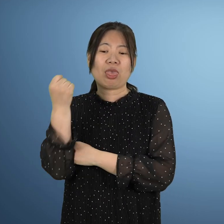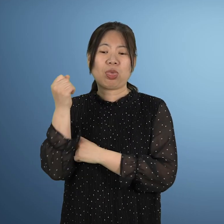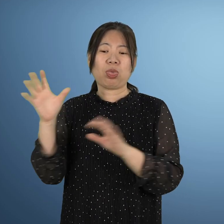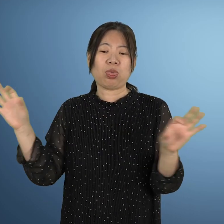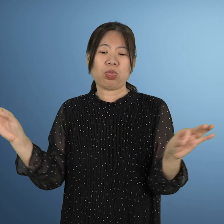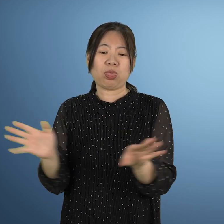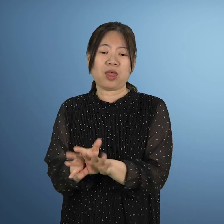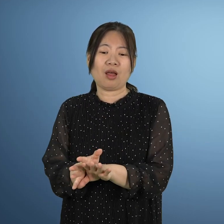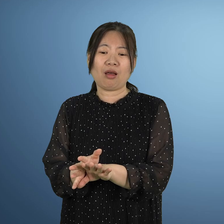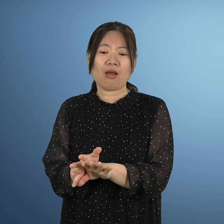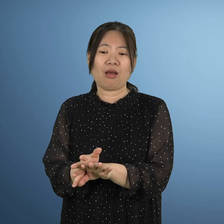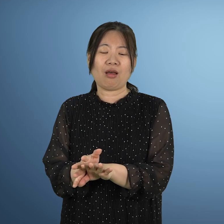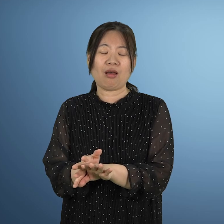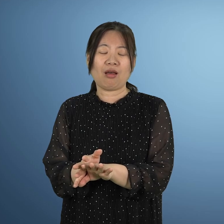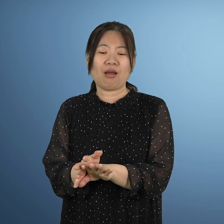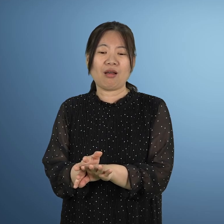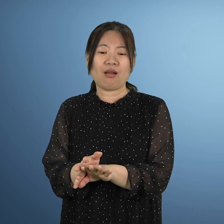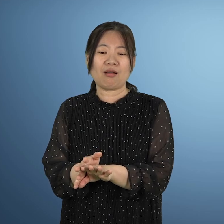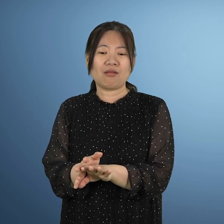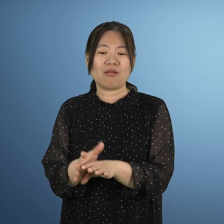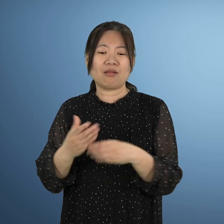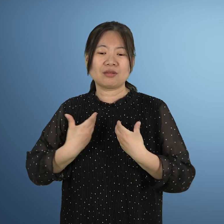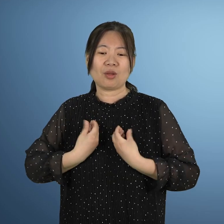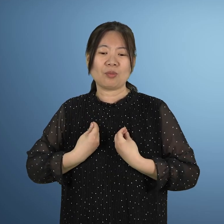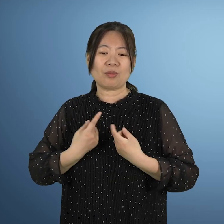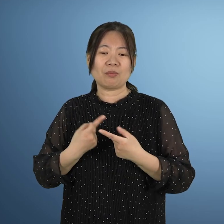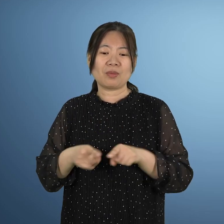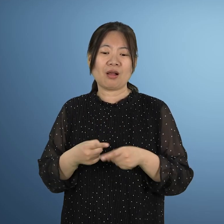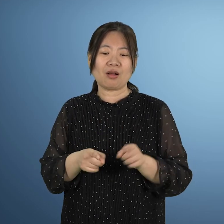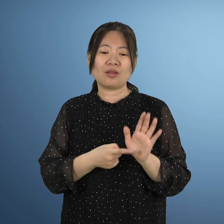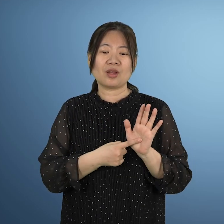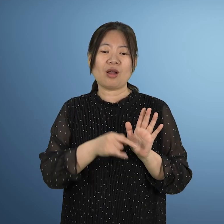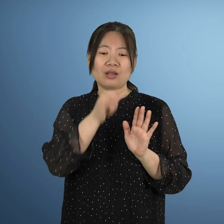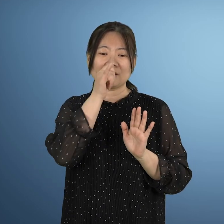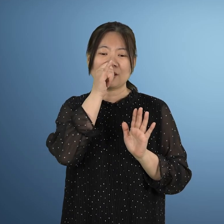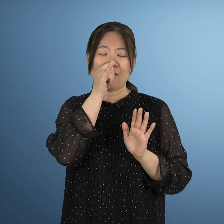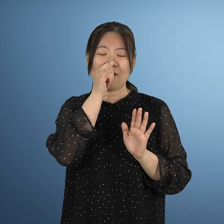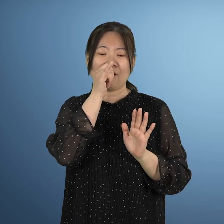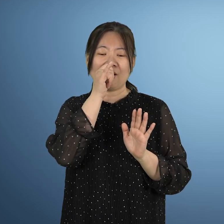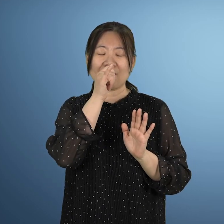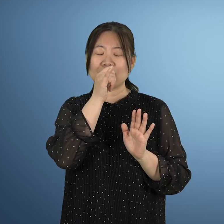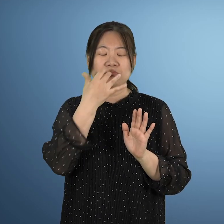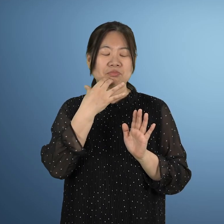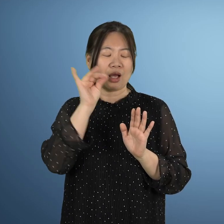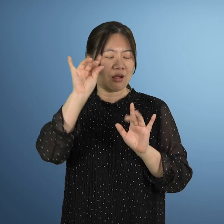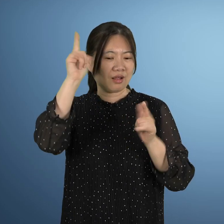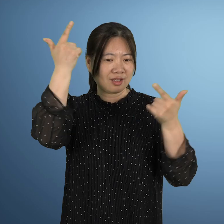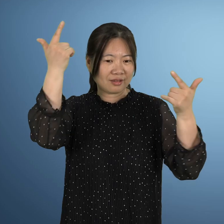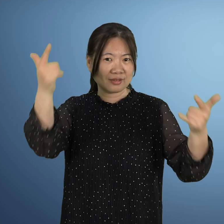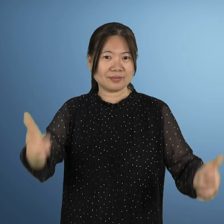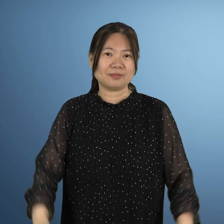유명무실해지거나 소멸될 것이다 라는 절망적인 평가를 내놓는 사람도 있어요. 천만에요.